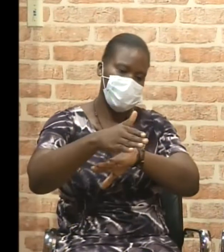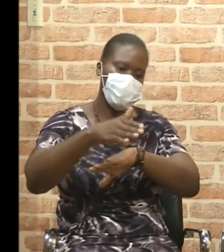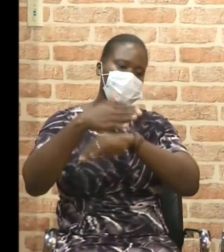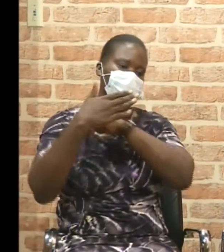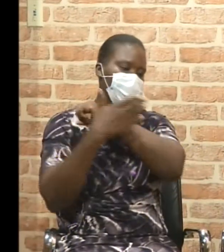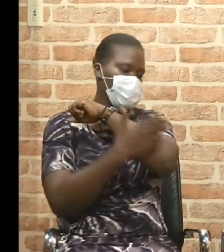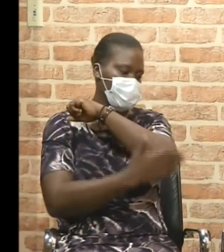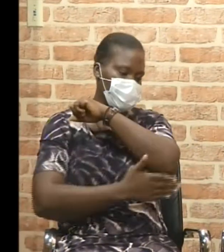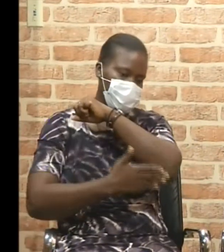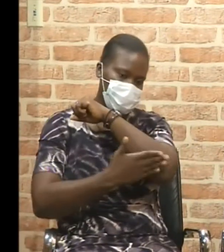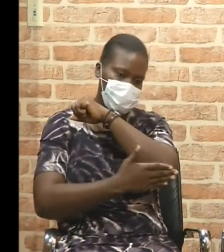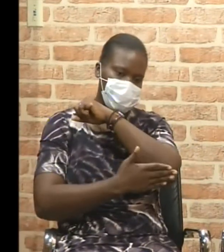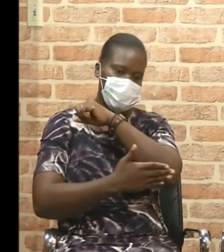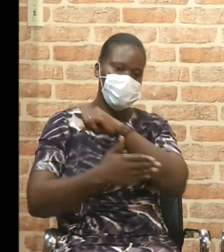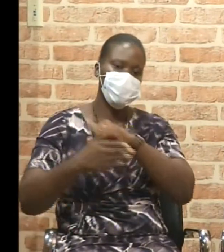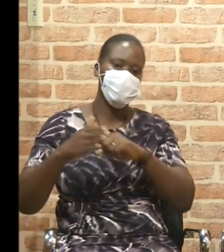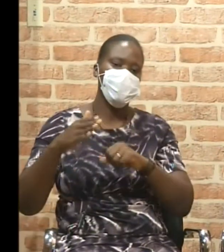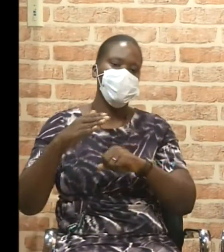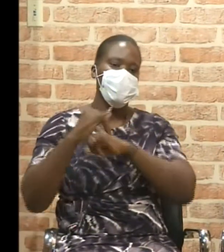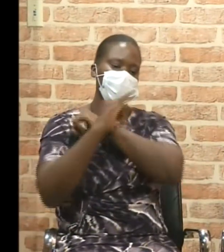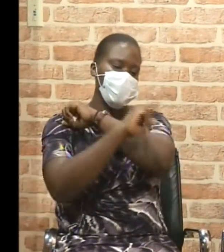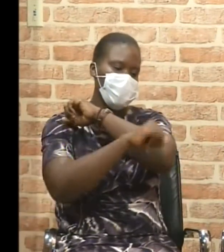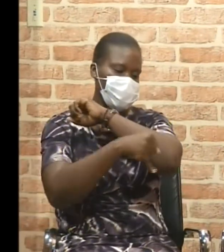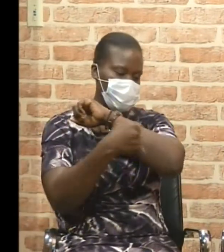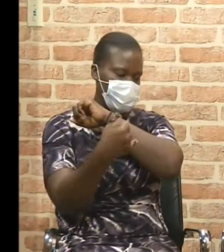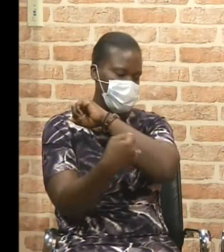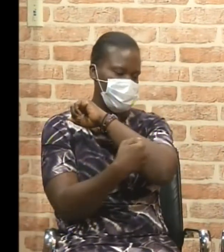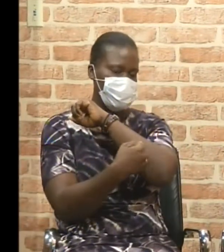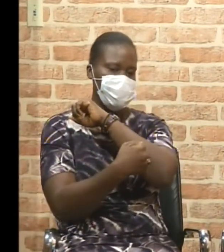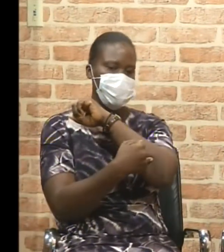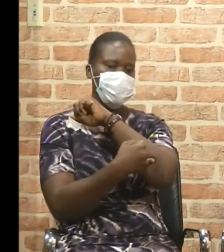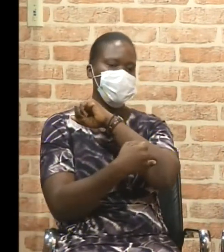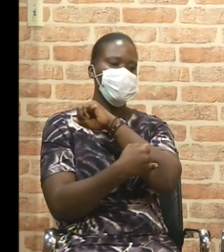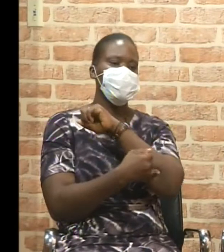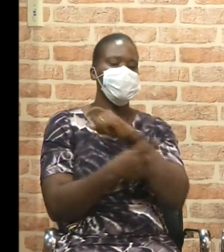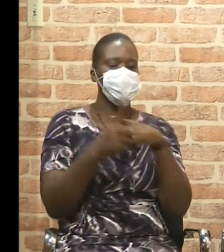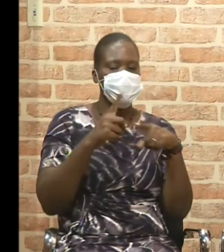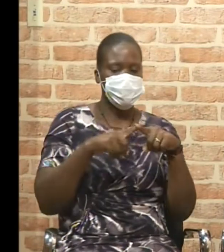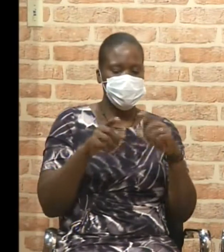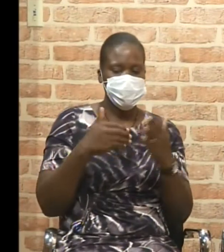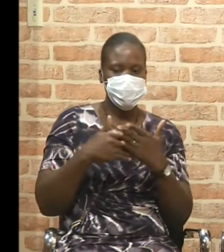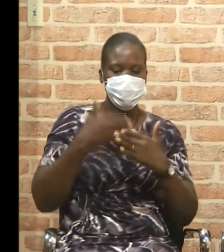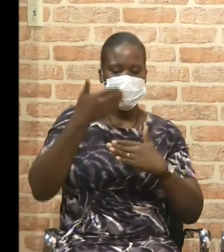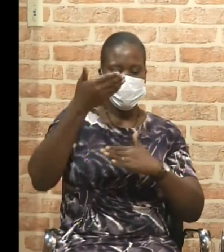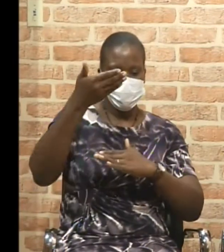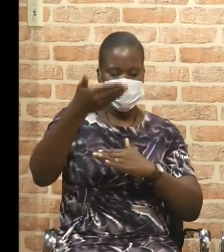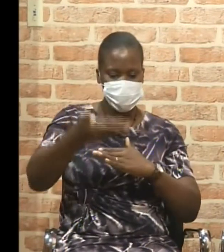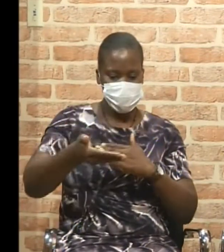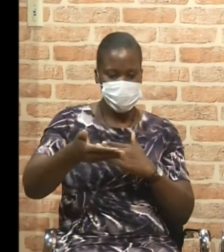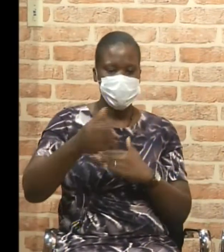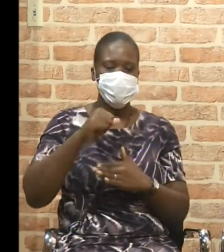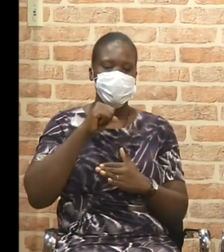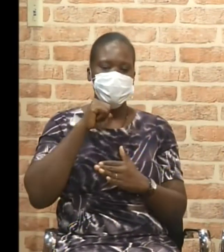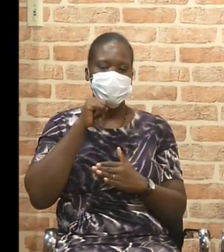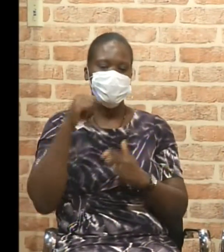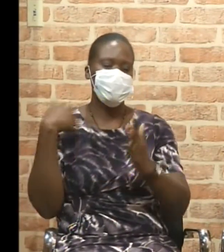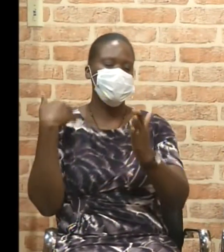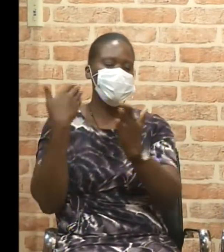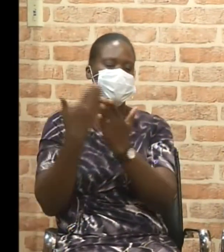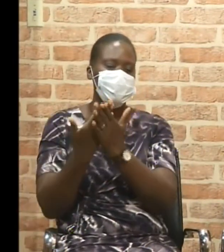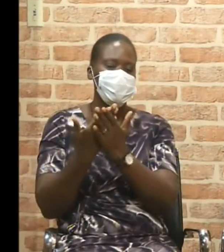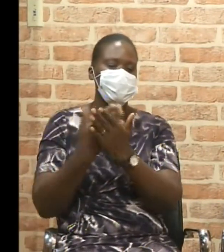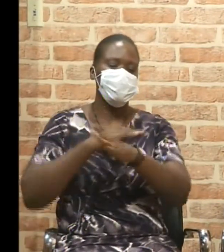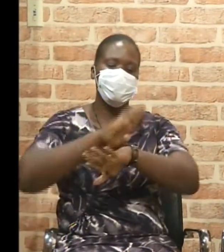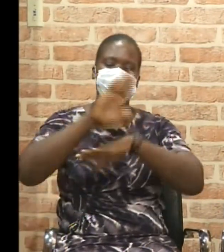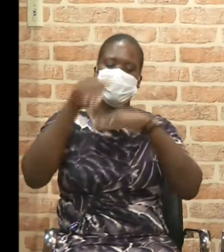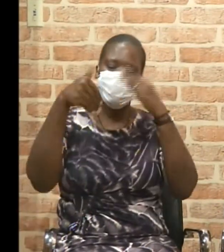Kray, et puis nous voyons tout dans la grande danse, et là, qui déjà gagné, mais après, même si que nous pas arrivé à toucher tout le monde handicapé